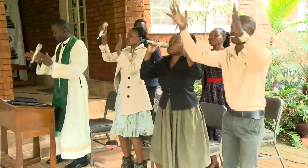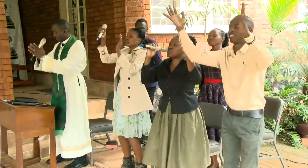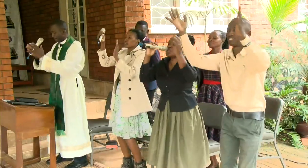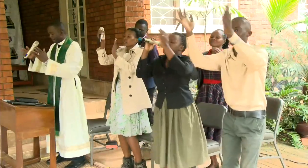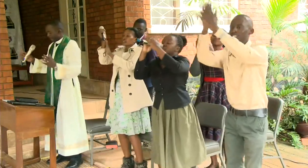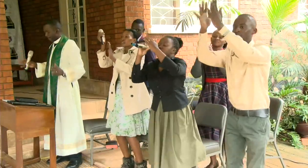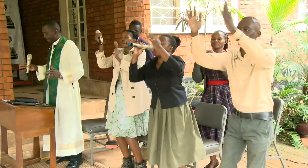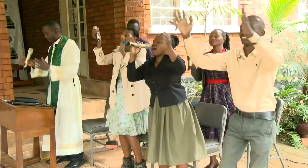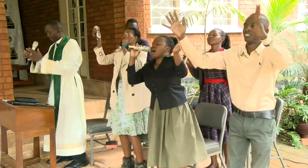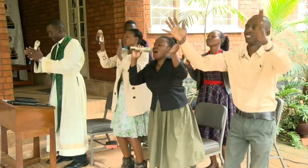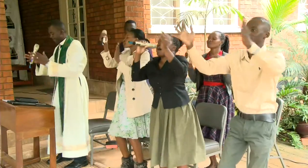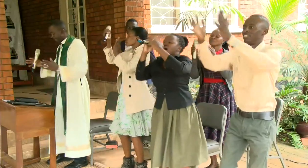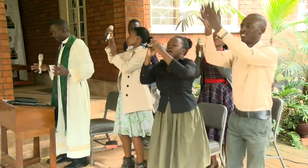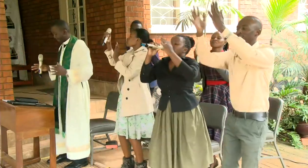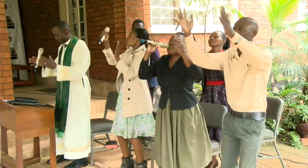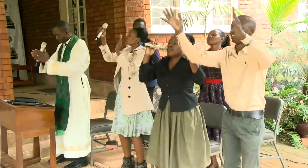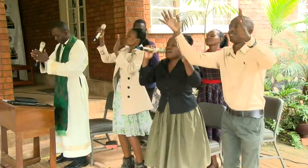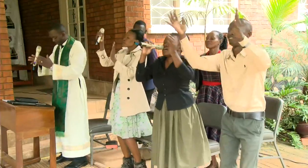asaanidde okusinzibwa.